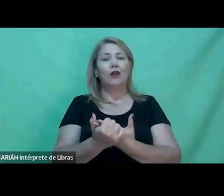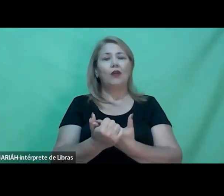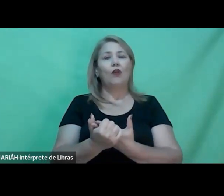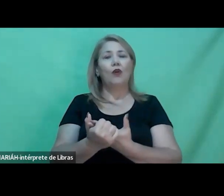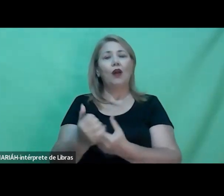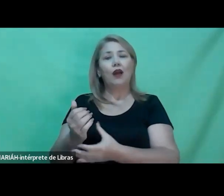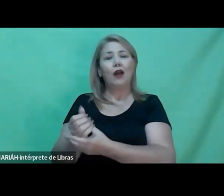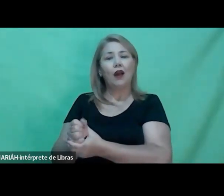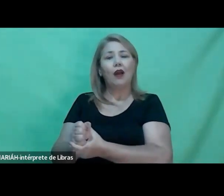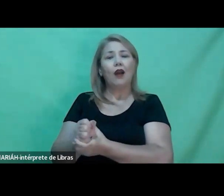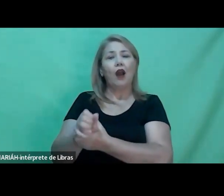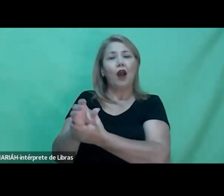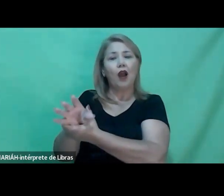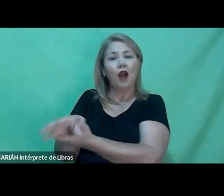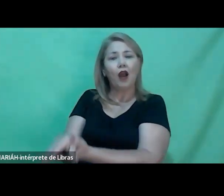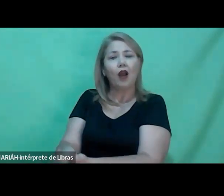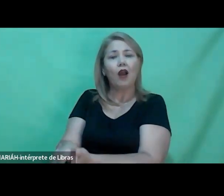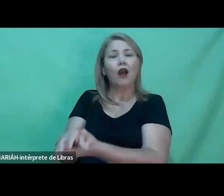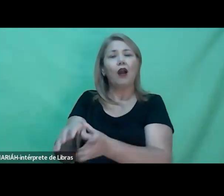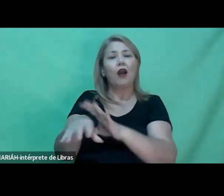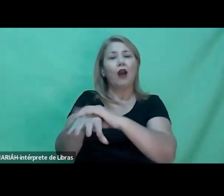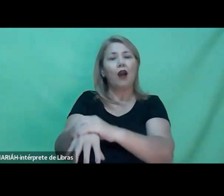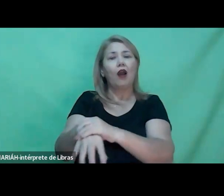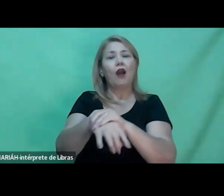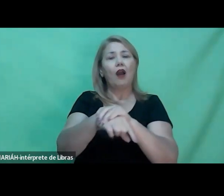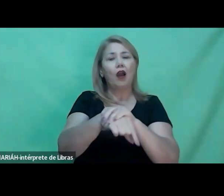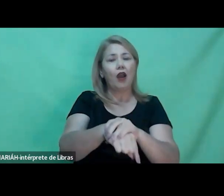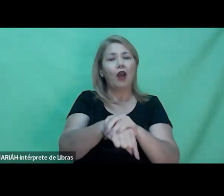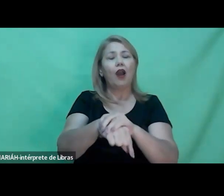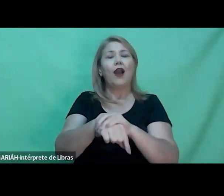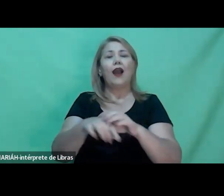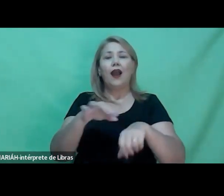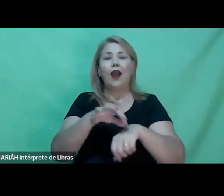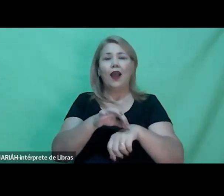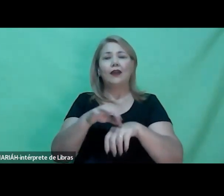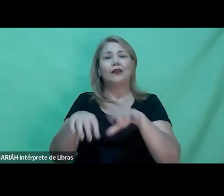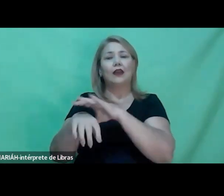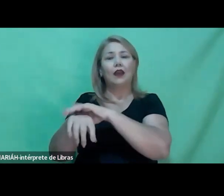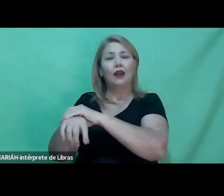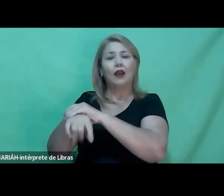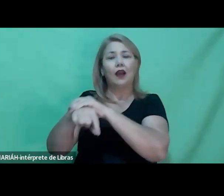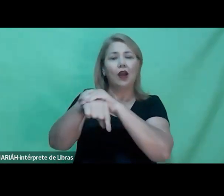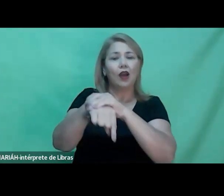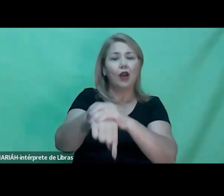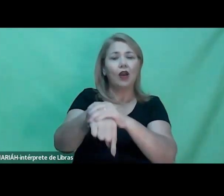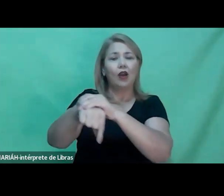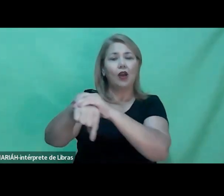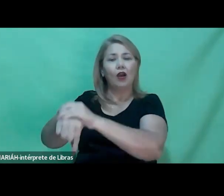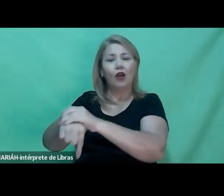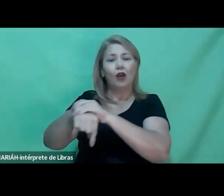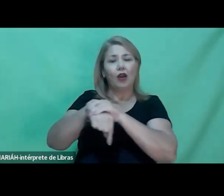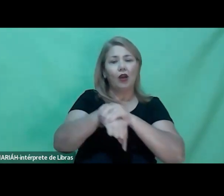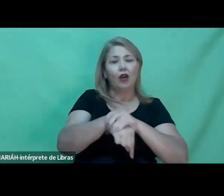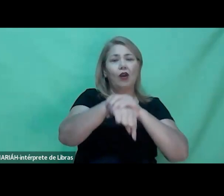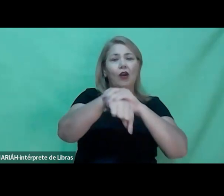carne Aquí está tal cosa Cos Digamos si el sistema de comunicación me lo permite digamos voz amplificada o aquí y en la